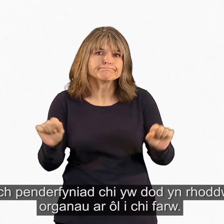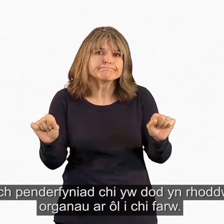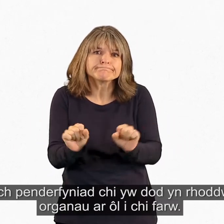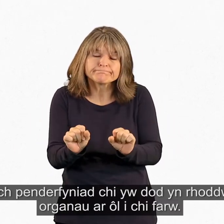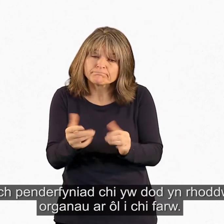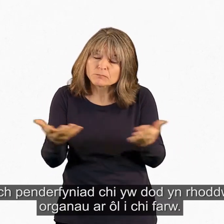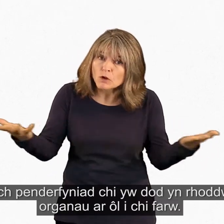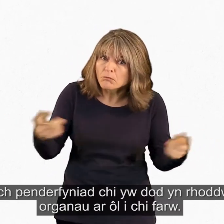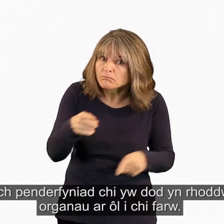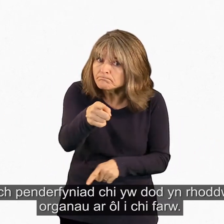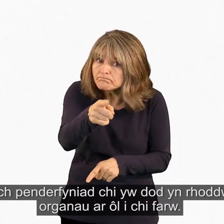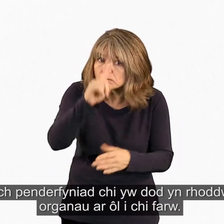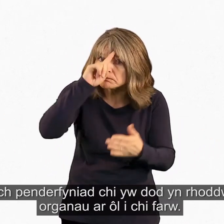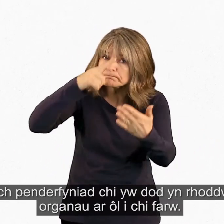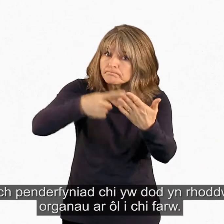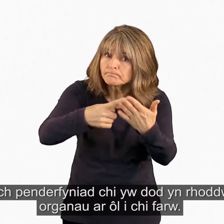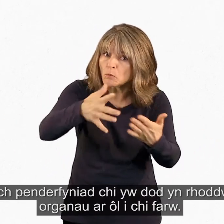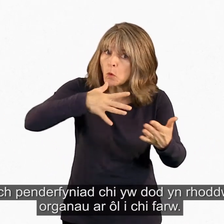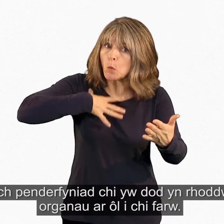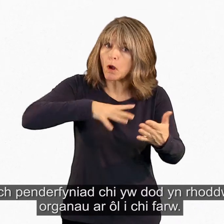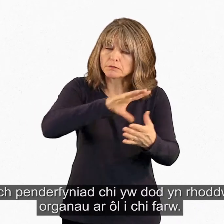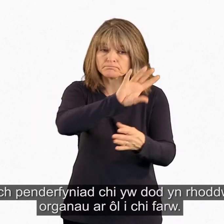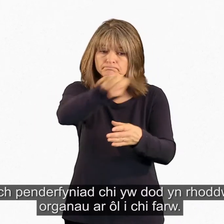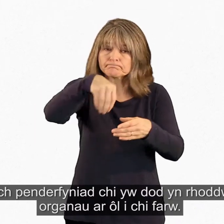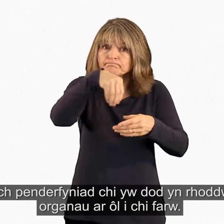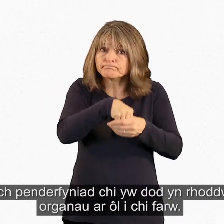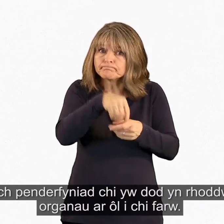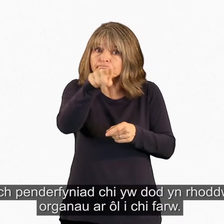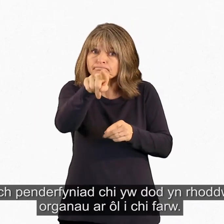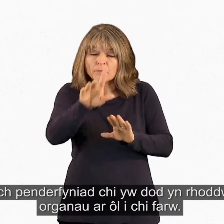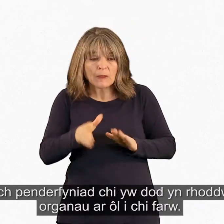Eich penderfyniad chi yw dod yn rhoddwr organau ar ôl i chi farw.